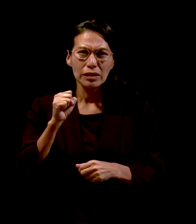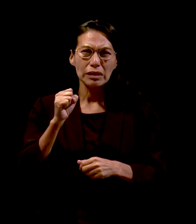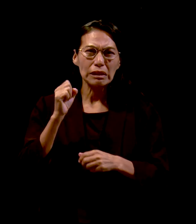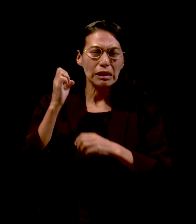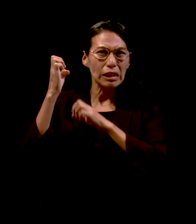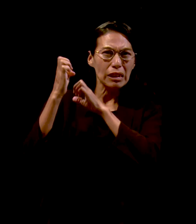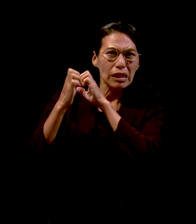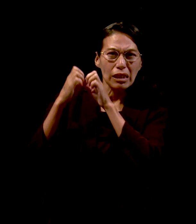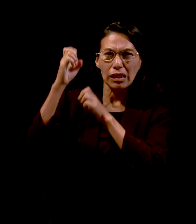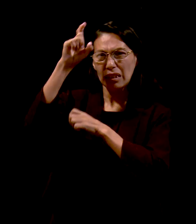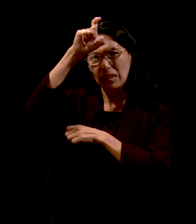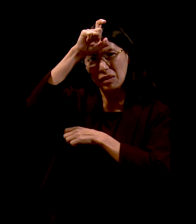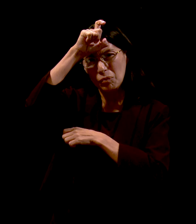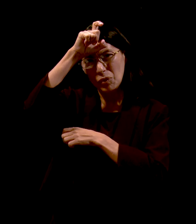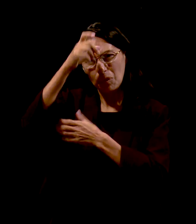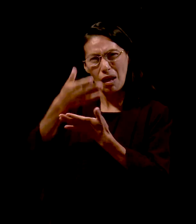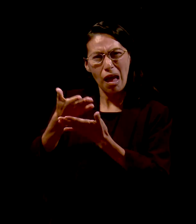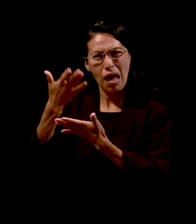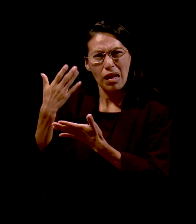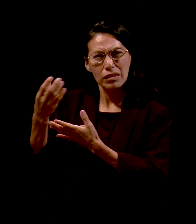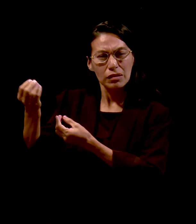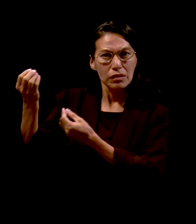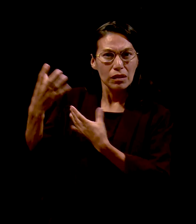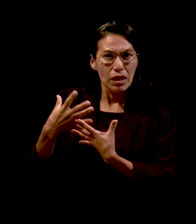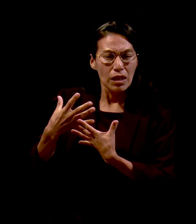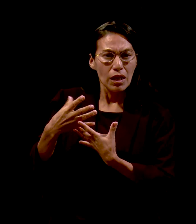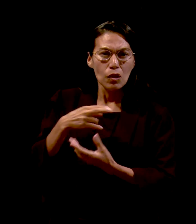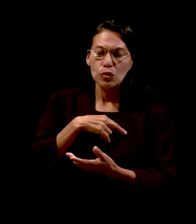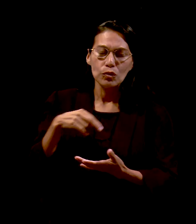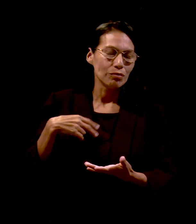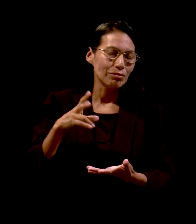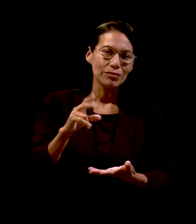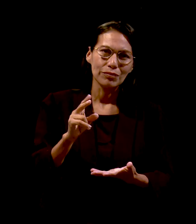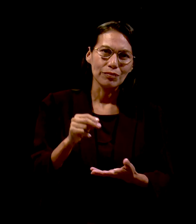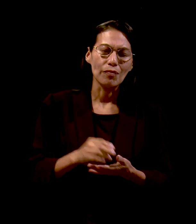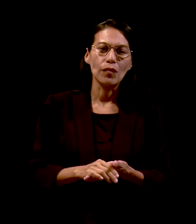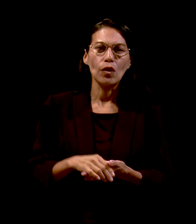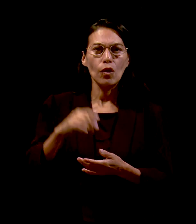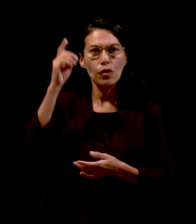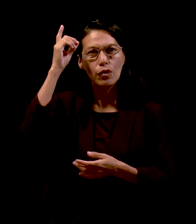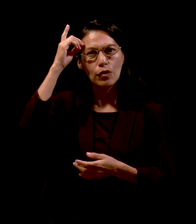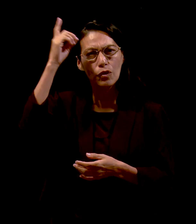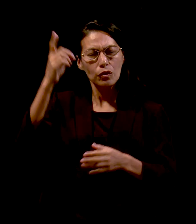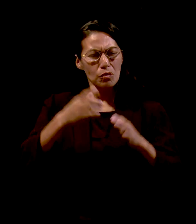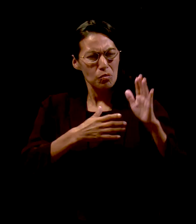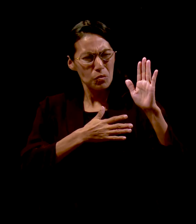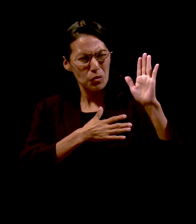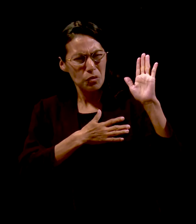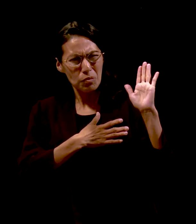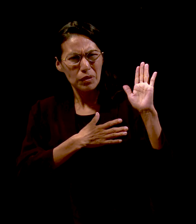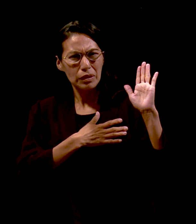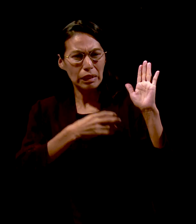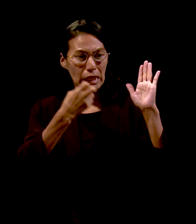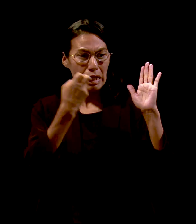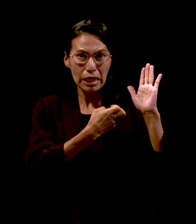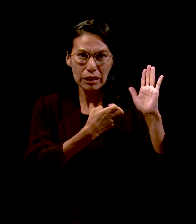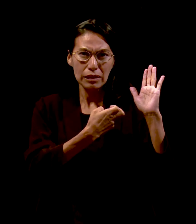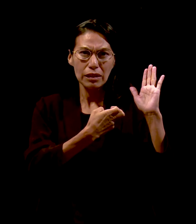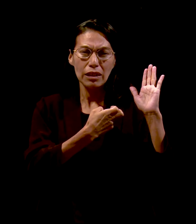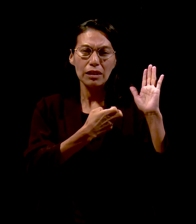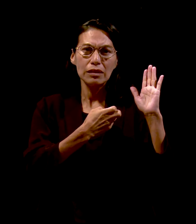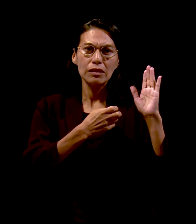aquel que obedece sus estatutos y mandamientos cada promesa que dios da tiene